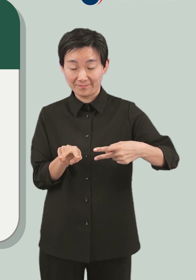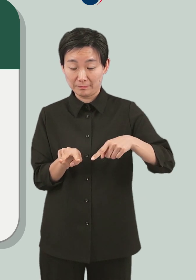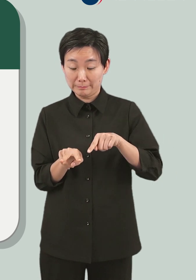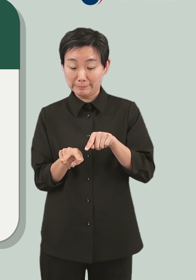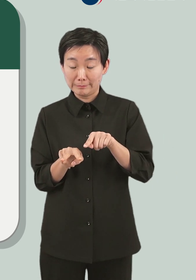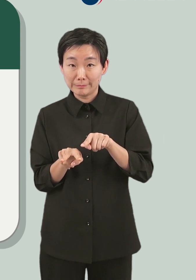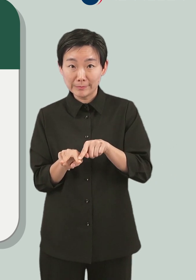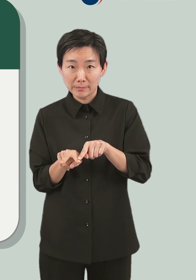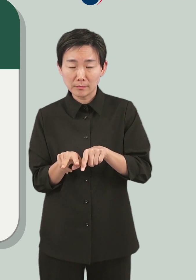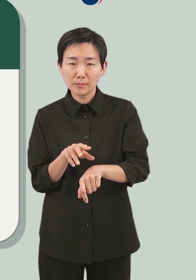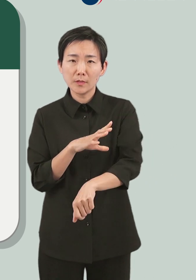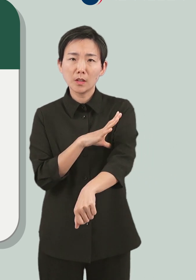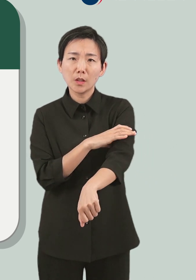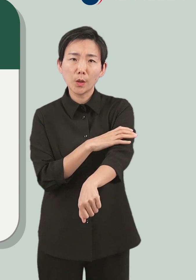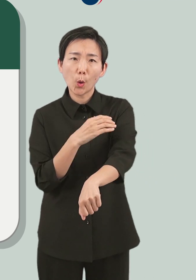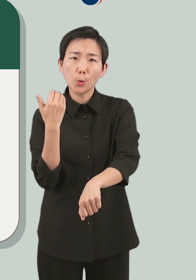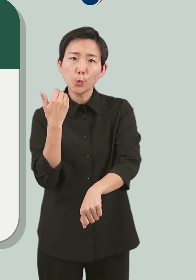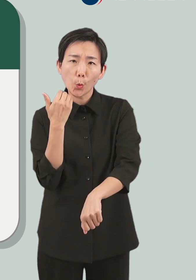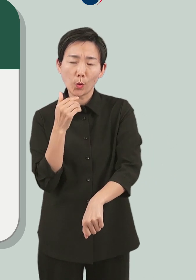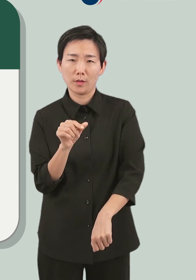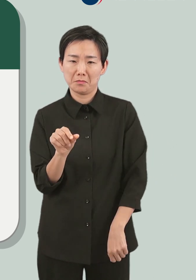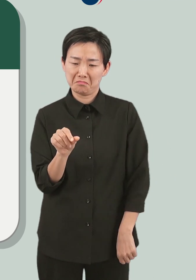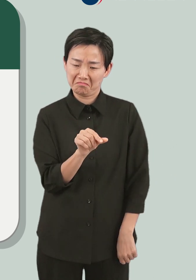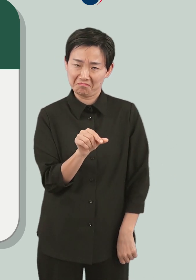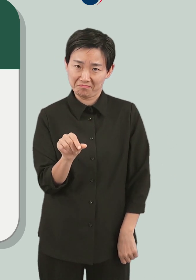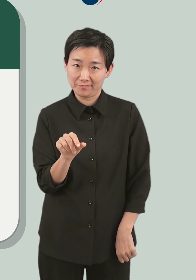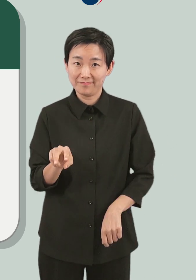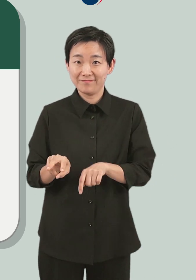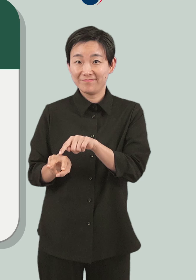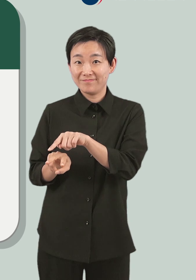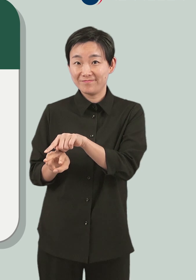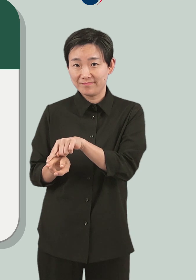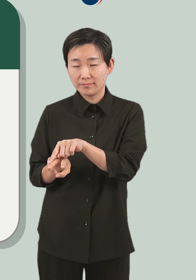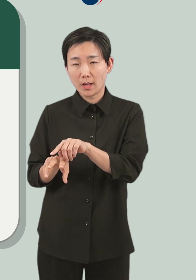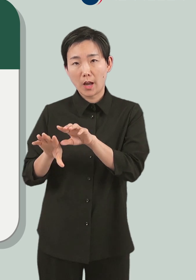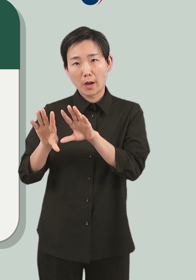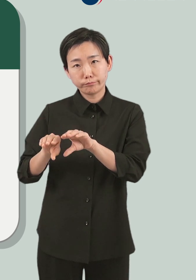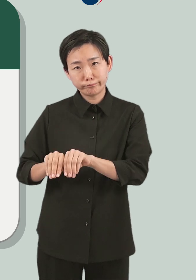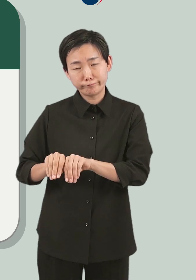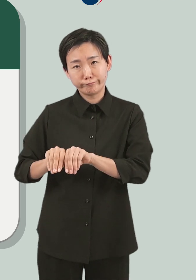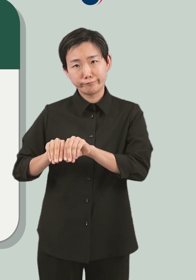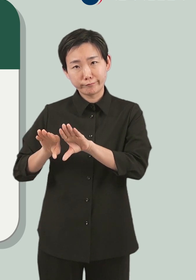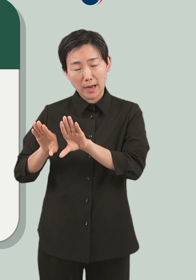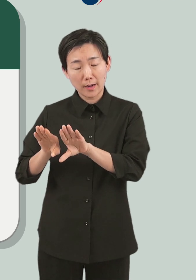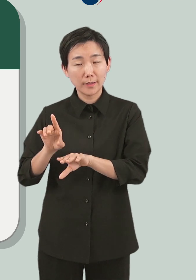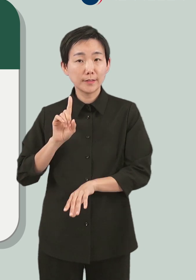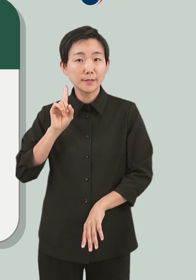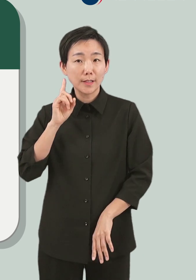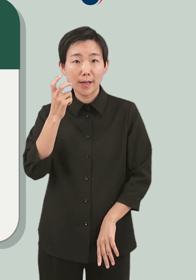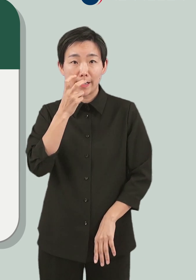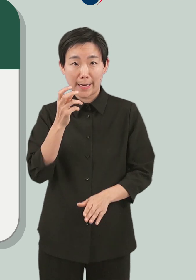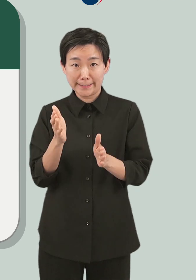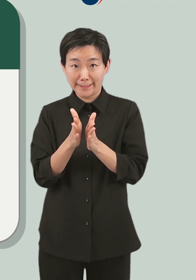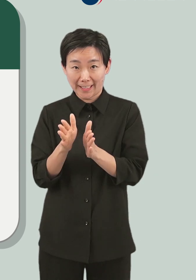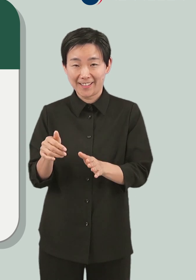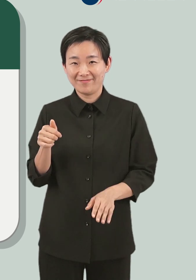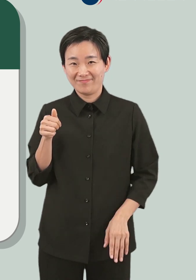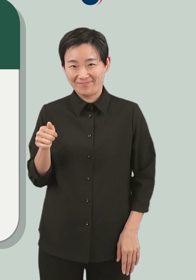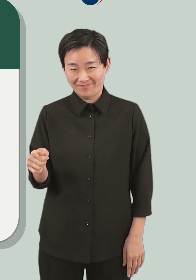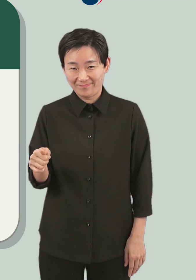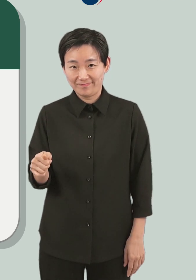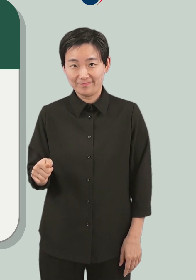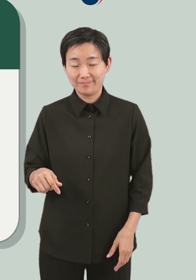두 번째 줄 왼쪽 버튼은 개인 번호를 변경할 때, 오른쪽 버튼은 전원을 켜고 끄거나 혈압을 측정할 때